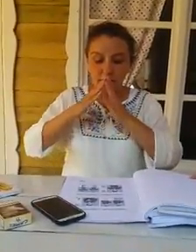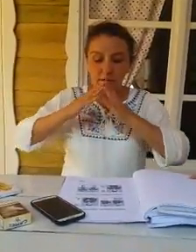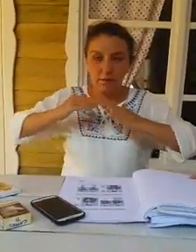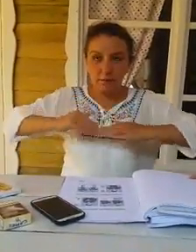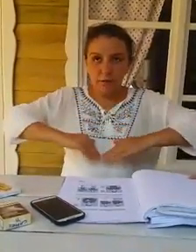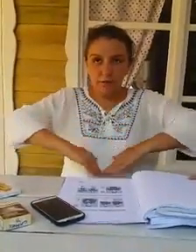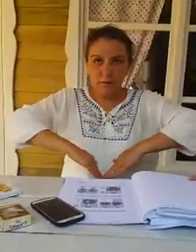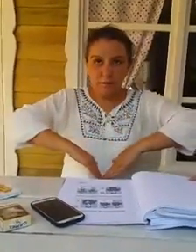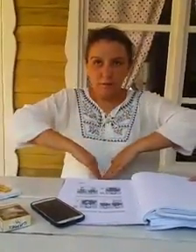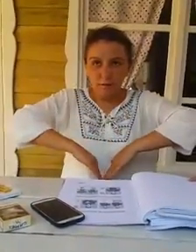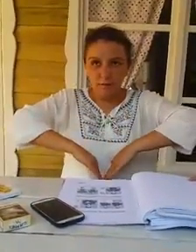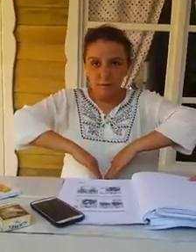Yıkmak.